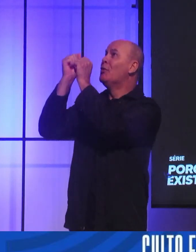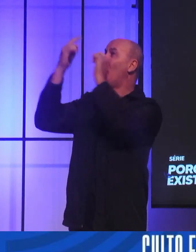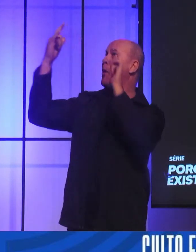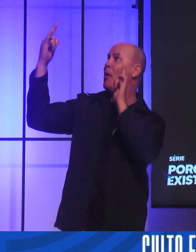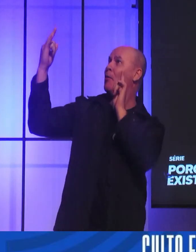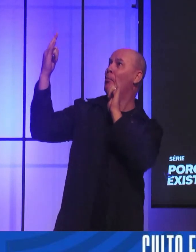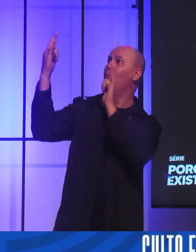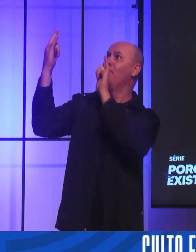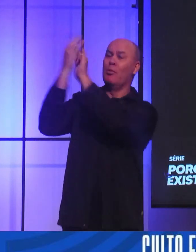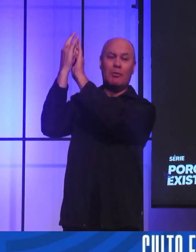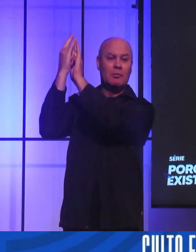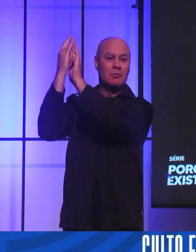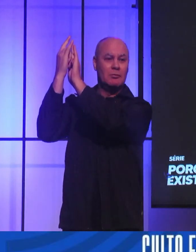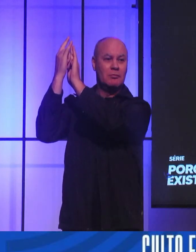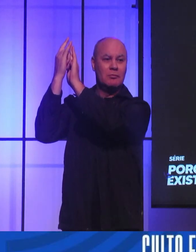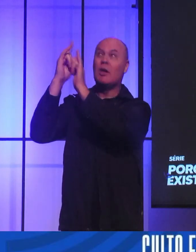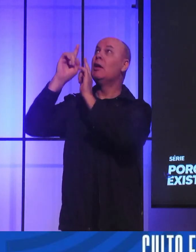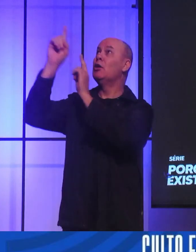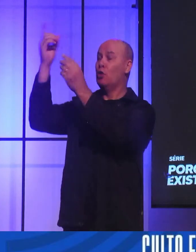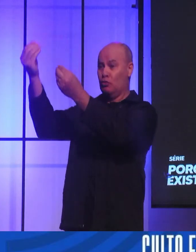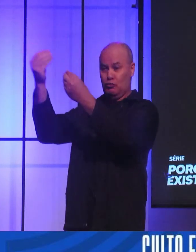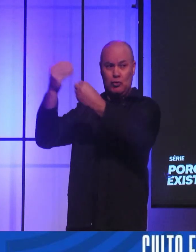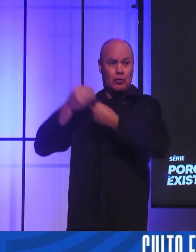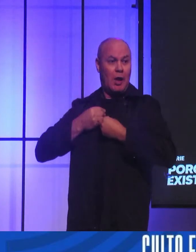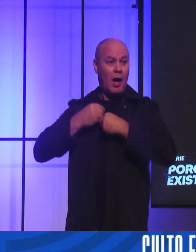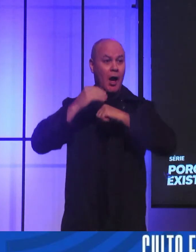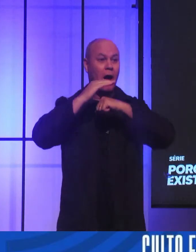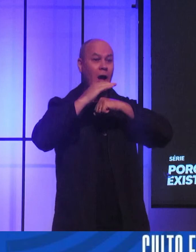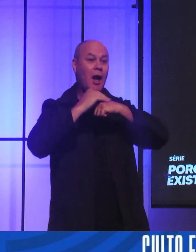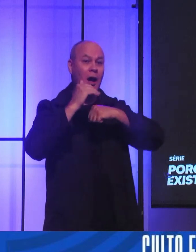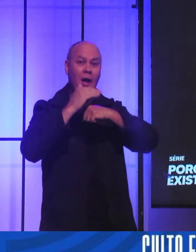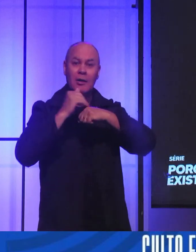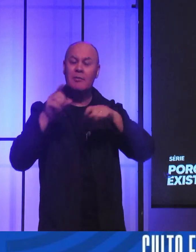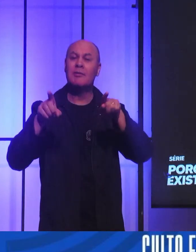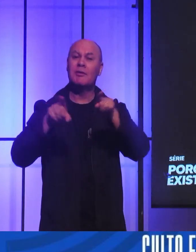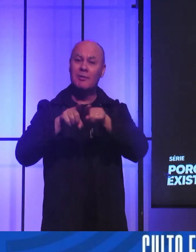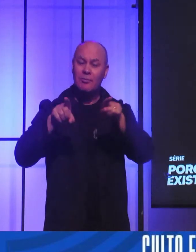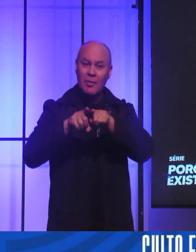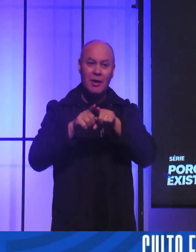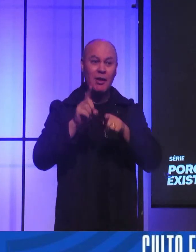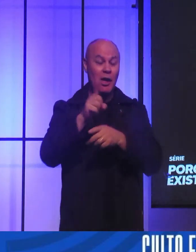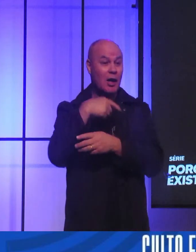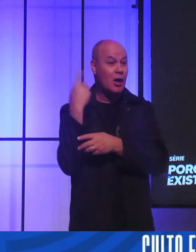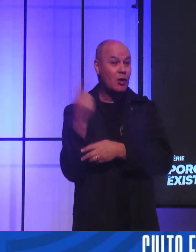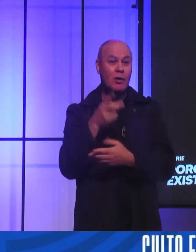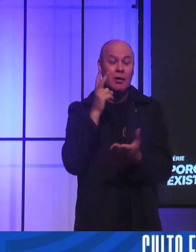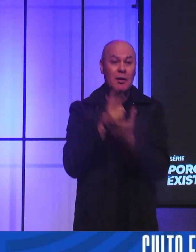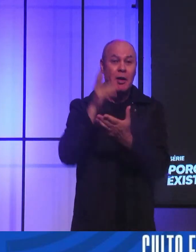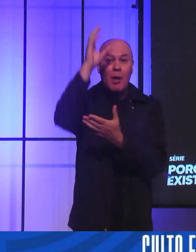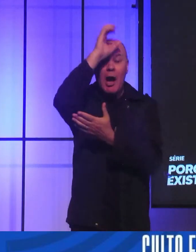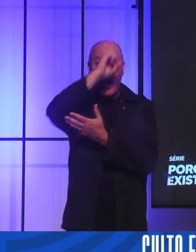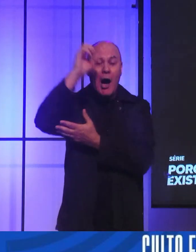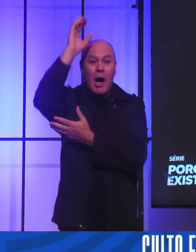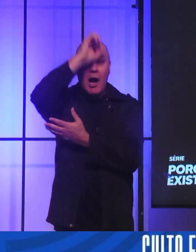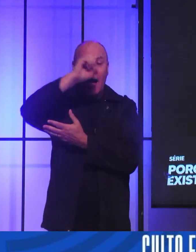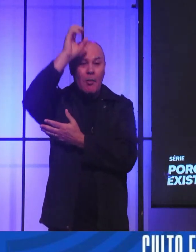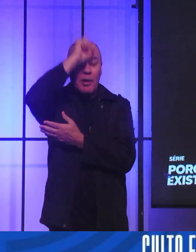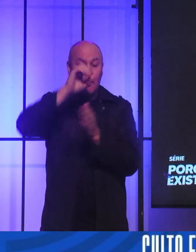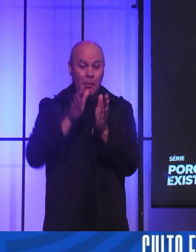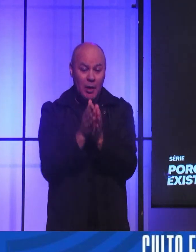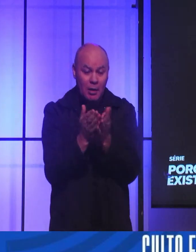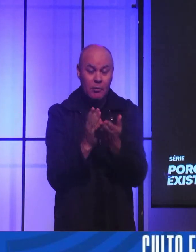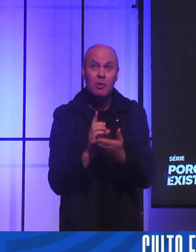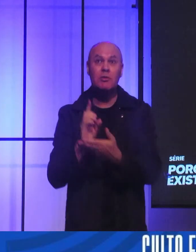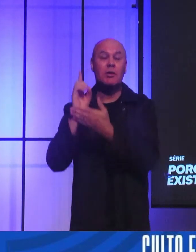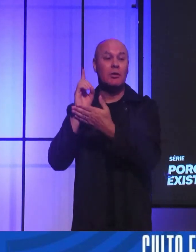carinho. E vivemos os nossos relacionamentos nos grupos de crescimento. Falamos há um tempo atrás a